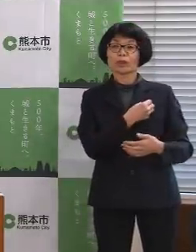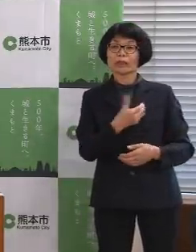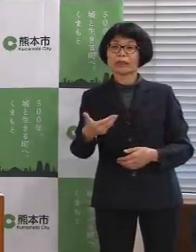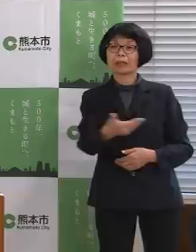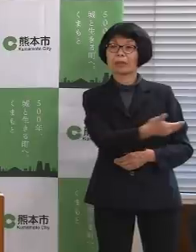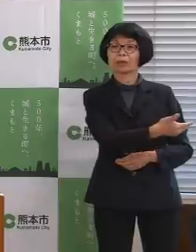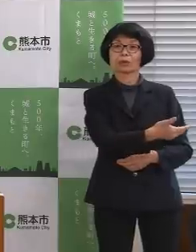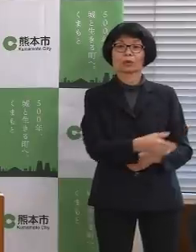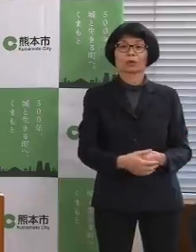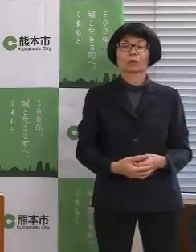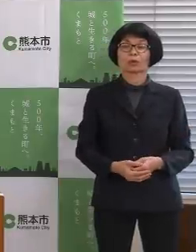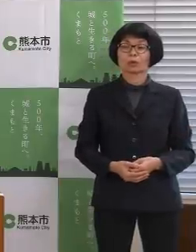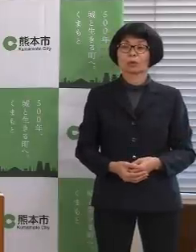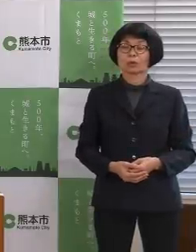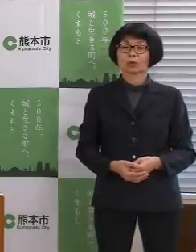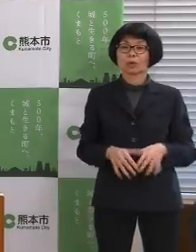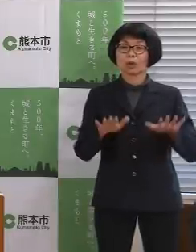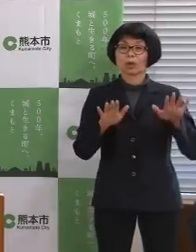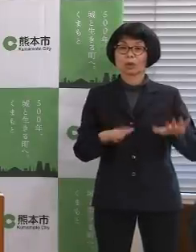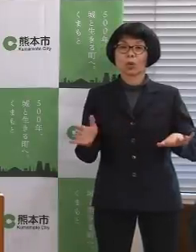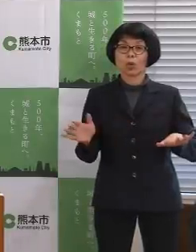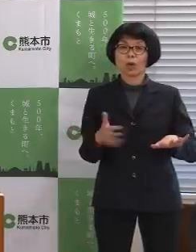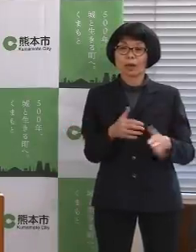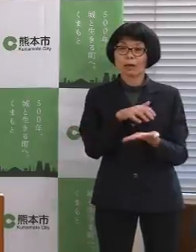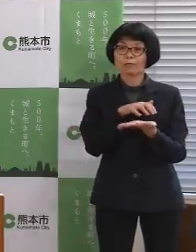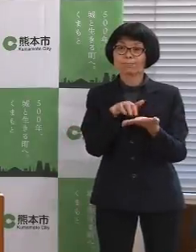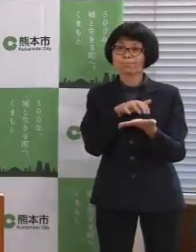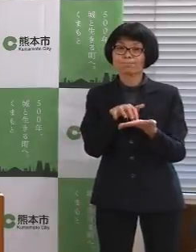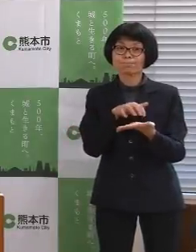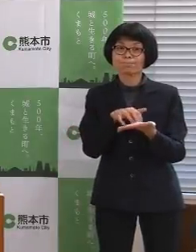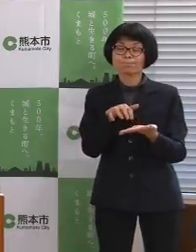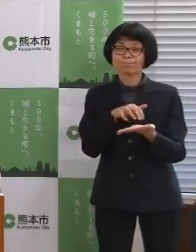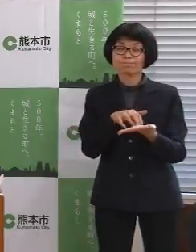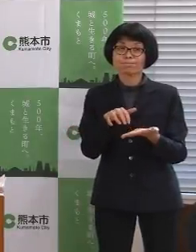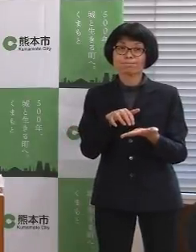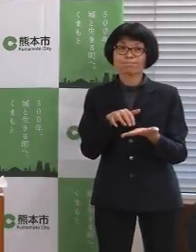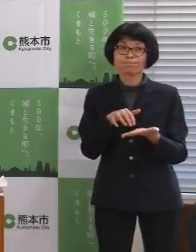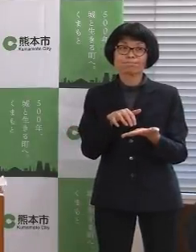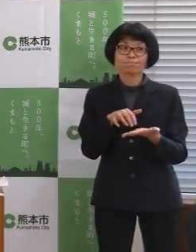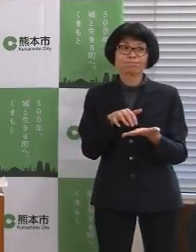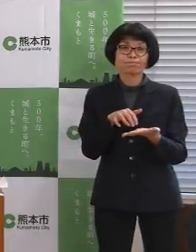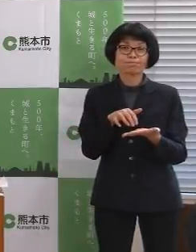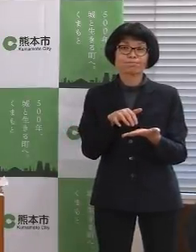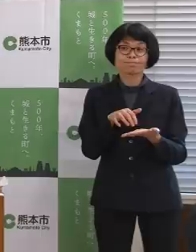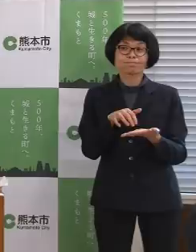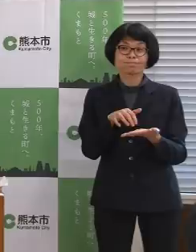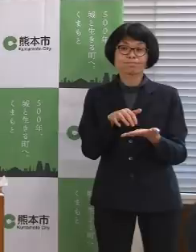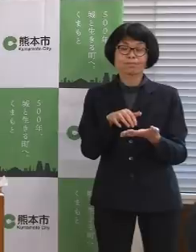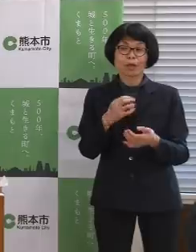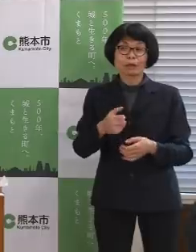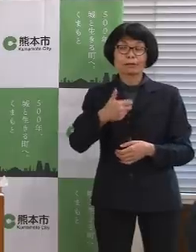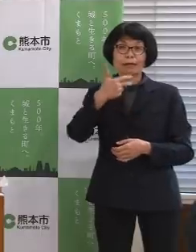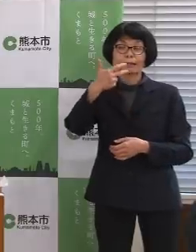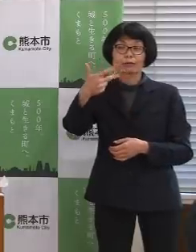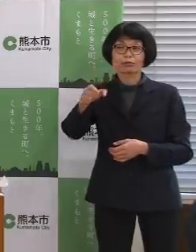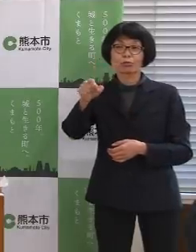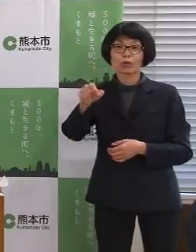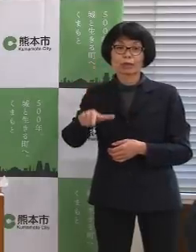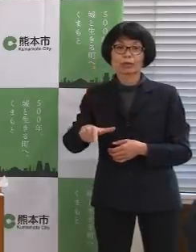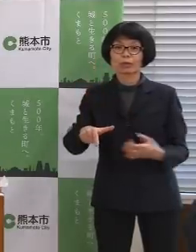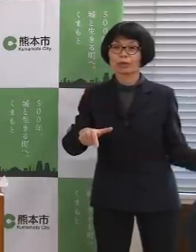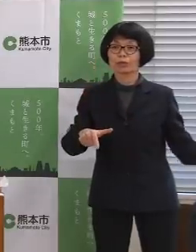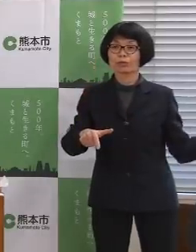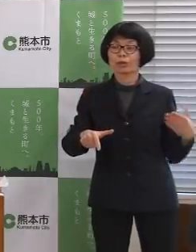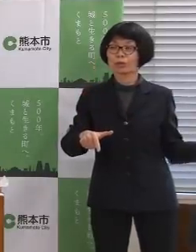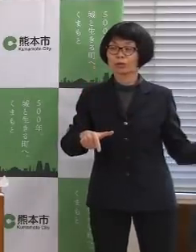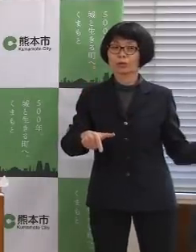なさい、今日からまた起算するんですよね。 今のは、はい、来週の月曜 日だから5